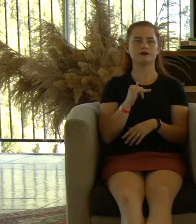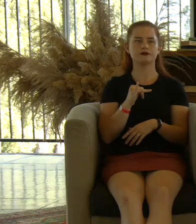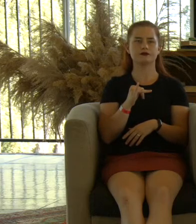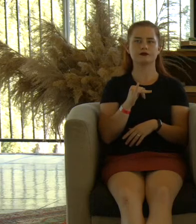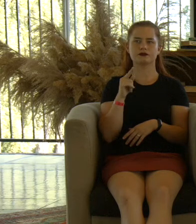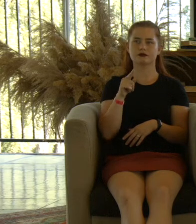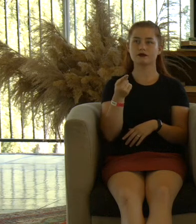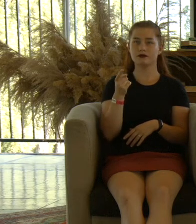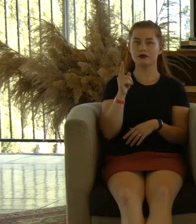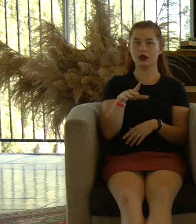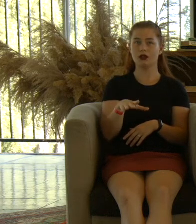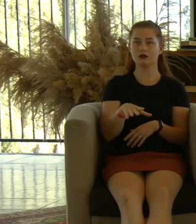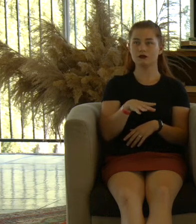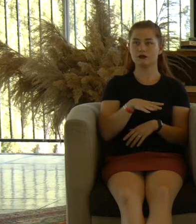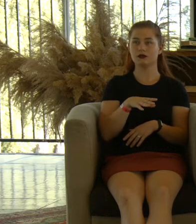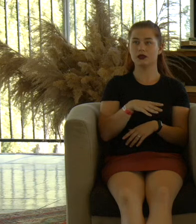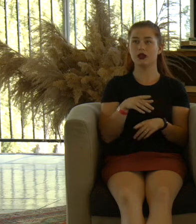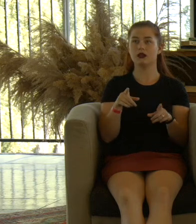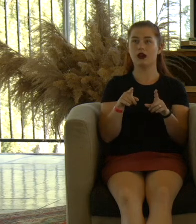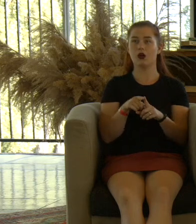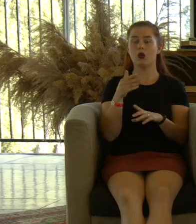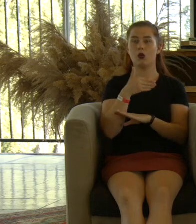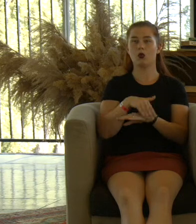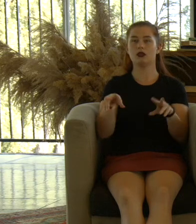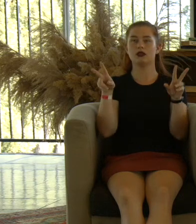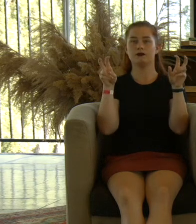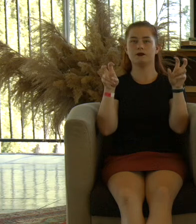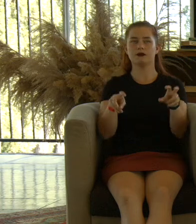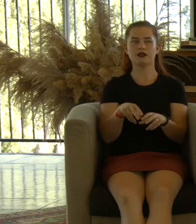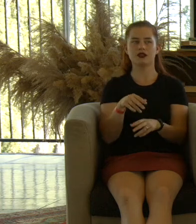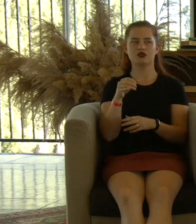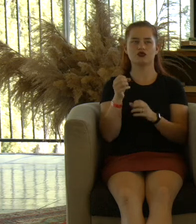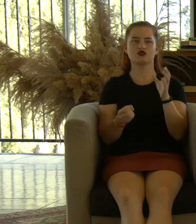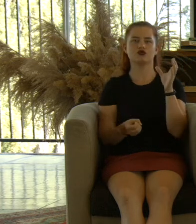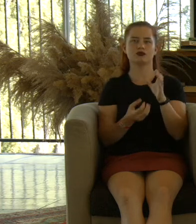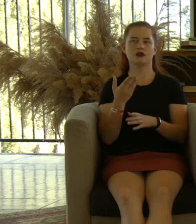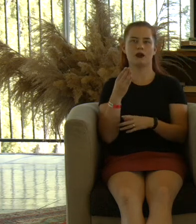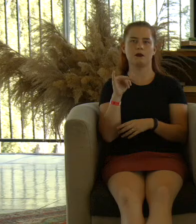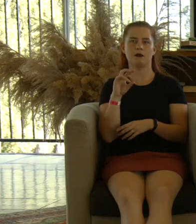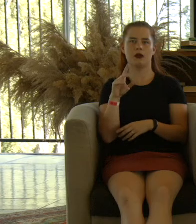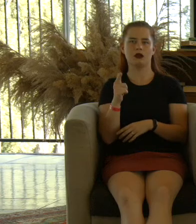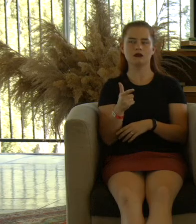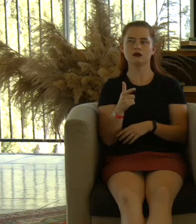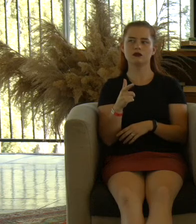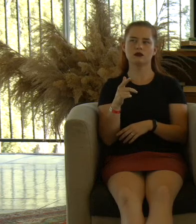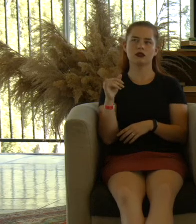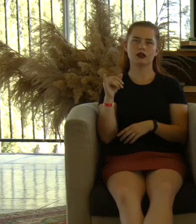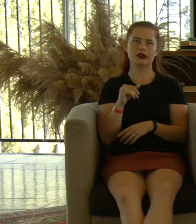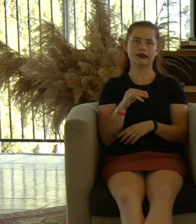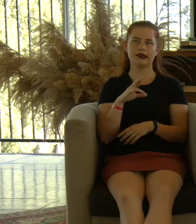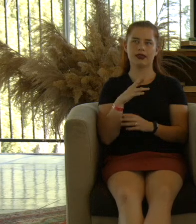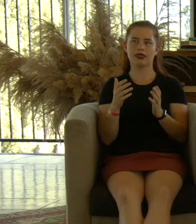там даже город Береговое, там улицы раньше назывались Шампань. И я на OLX